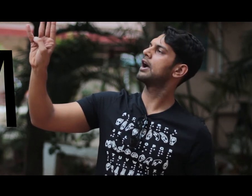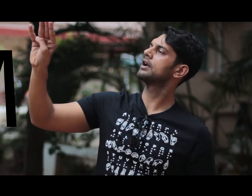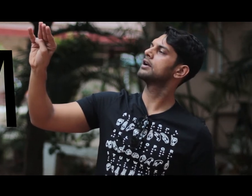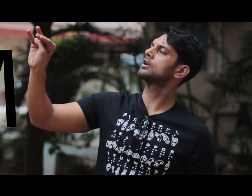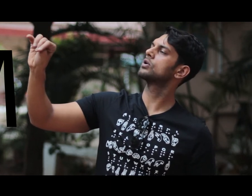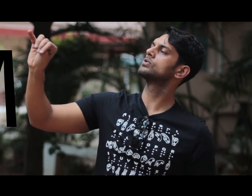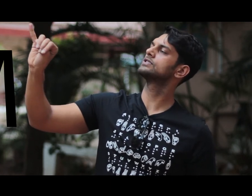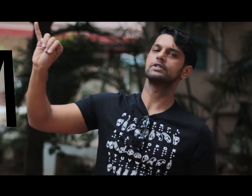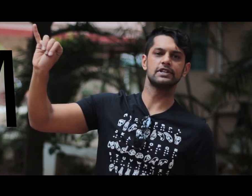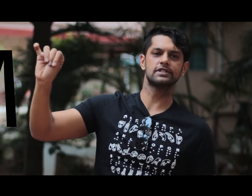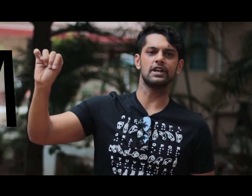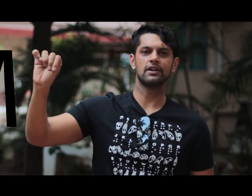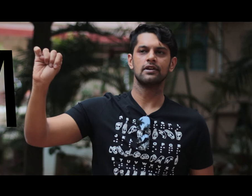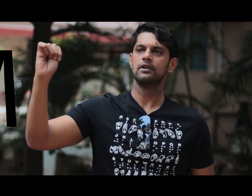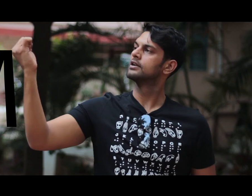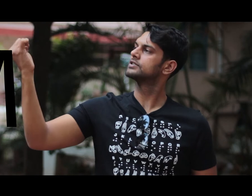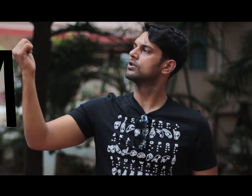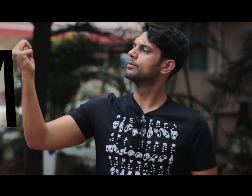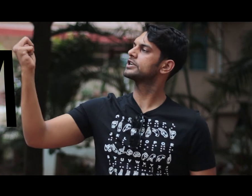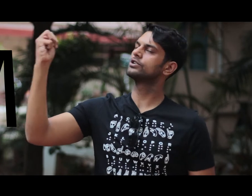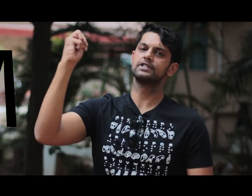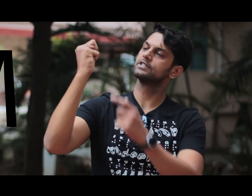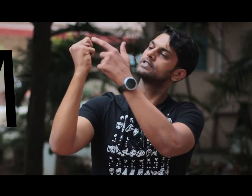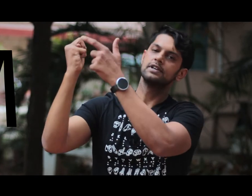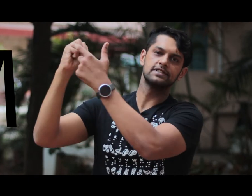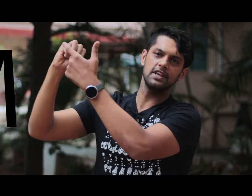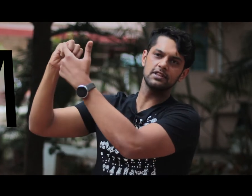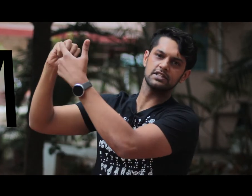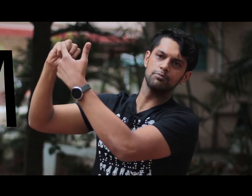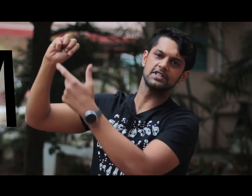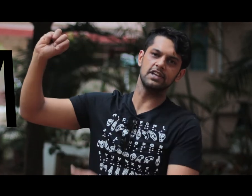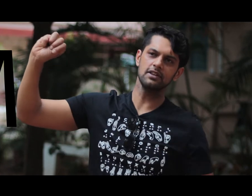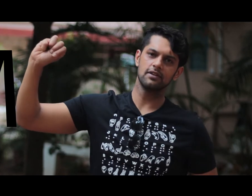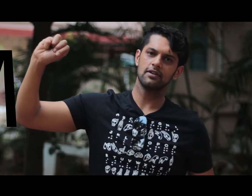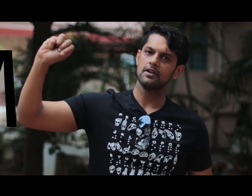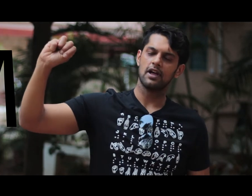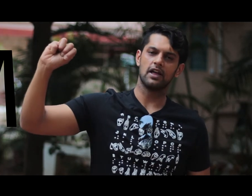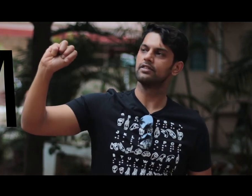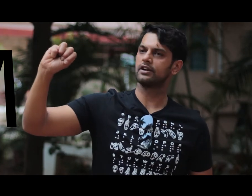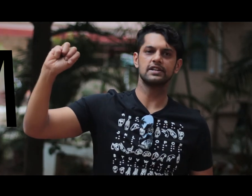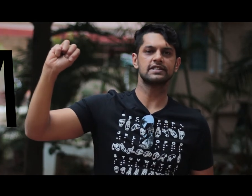ಆ್ಯಂಡ್ ಕ್ಲೋಸ್ ದಿಸ್ ತ್ರೀ ಸೊ ಮೇಕ್ ಶೋರ್ ದಿಸ್ ಇಸ್ ಸೀನ್ ದಿಸ್ ತಮ್ ಇಸ್ ಸೀನ್ ಆ್ಯಂಡ್ ದಟ್ ಈಸ್